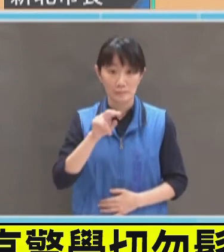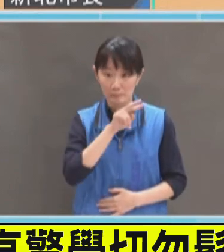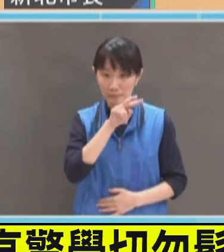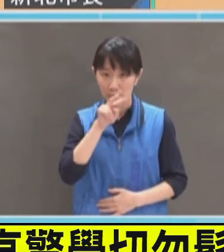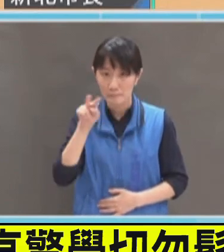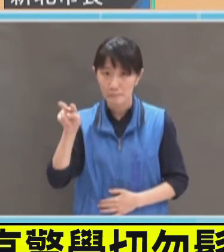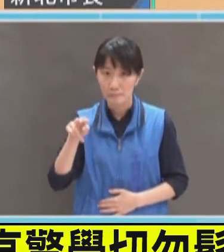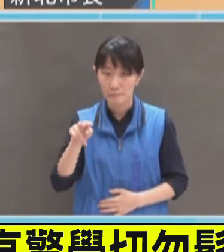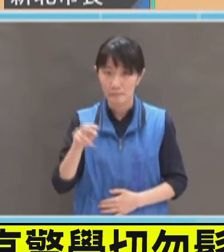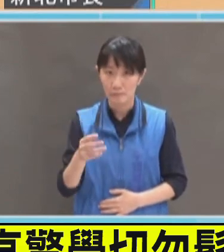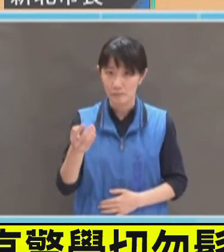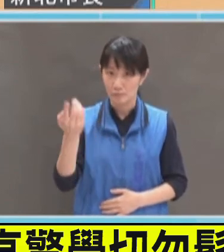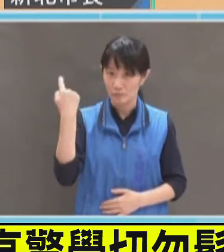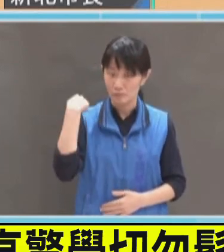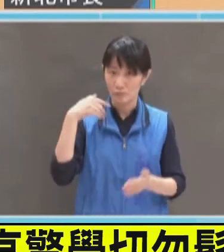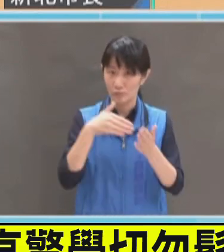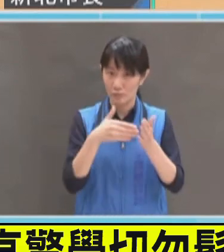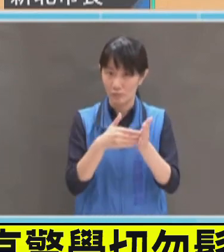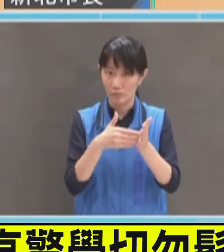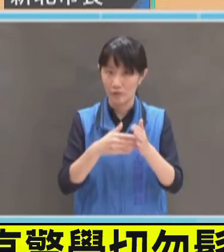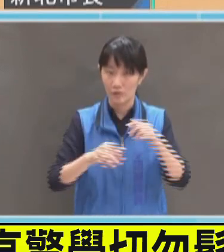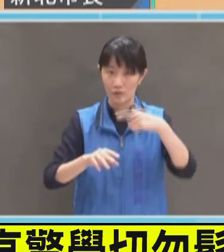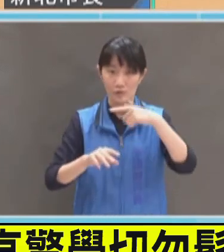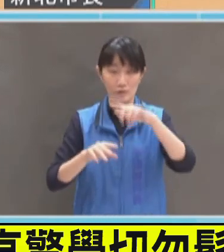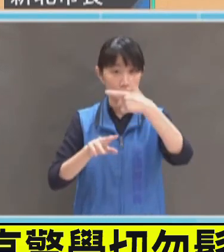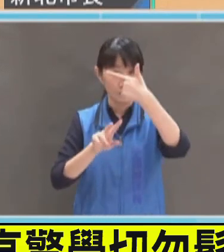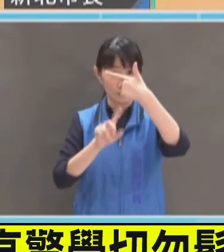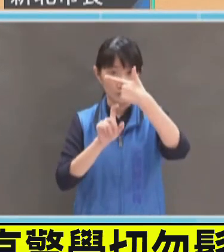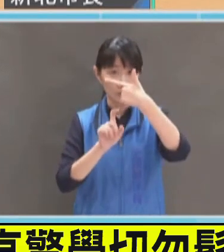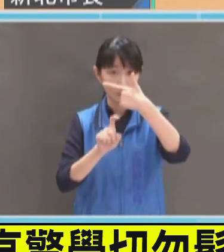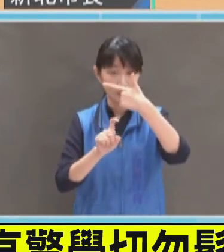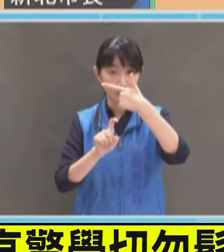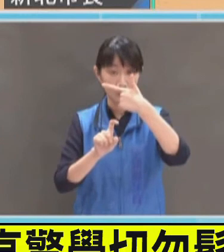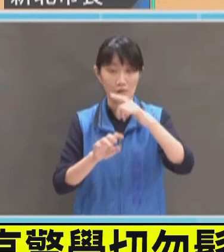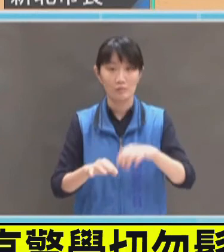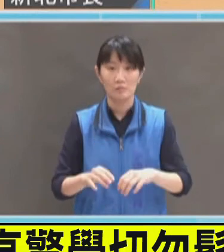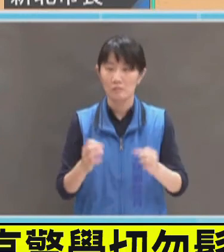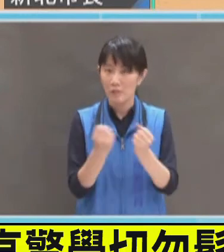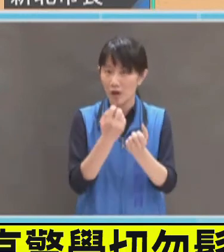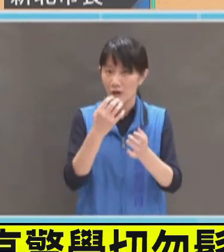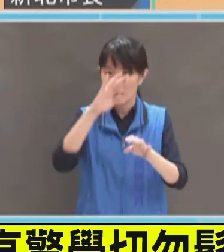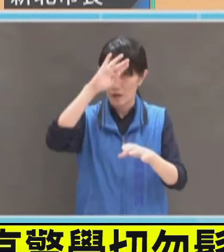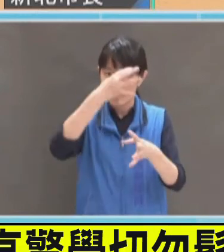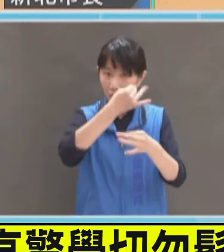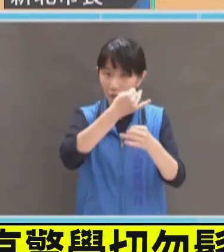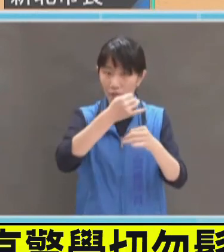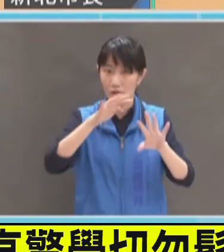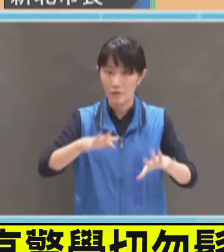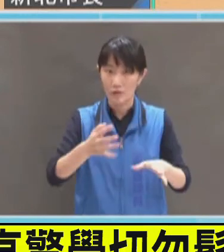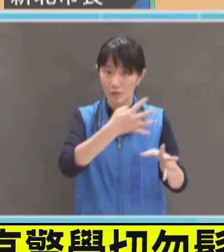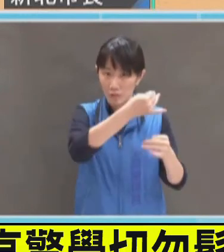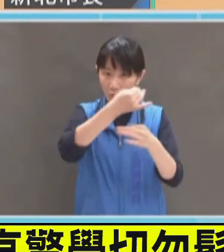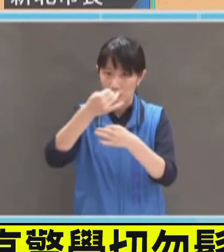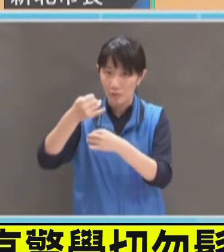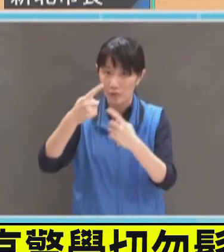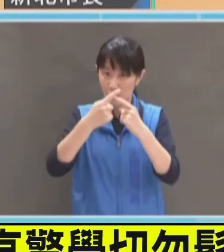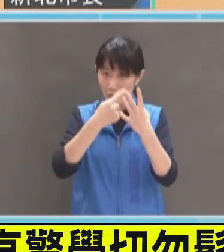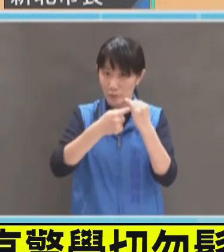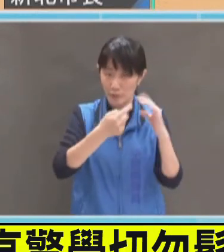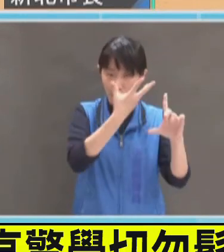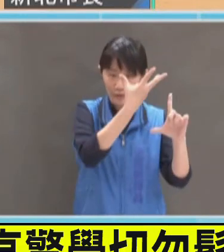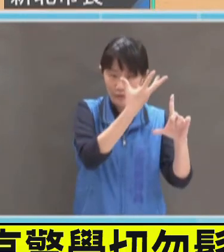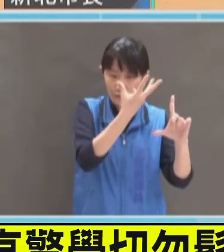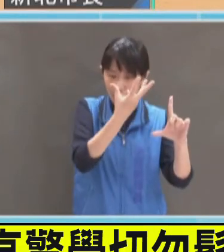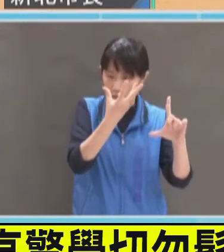展，到昨天六月十，然后前天六月十二号的发病日来说，整体的趋势是一直在往下